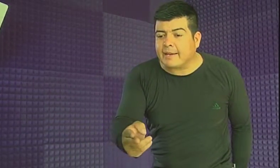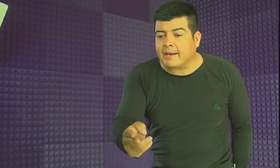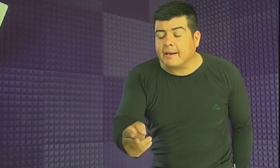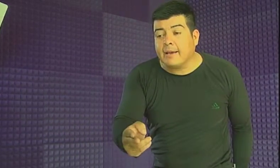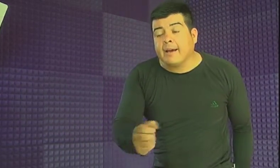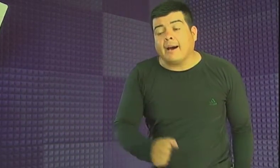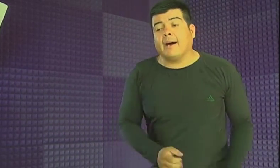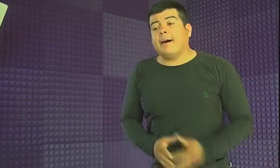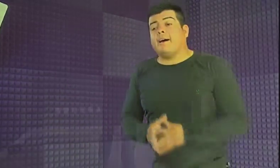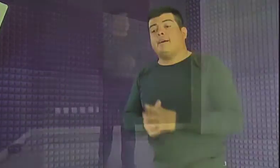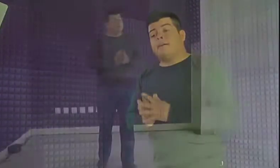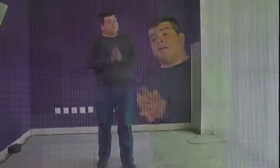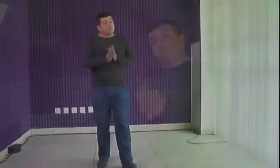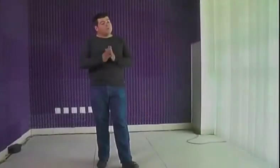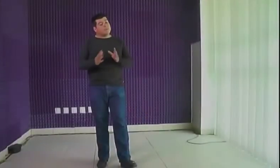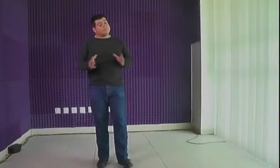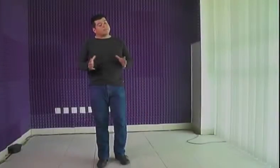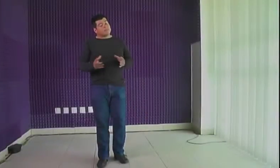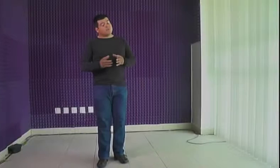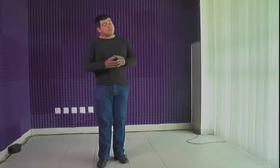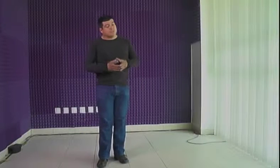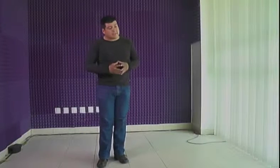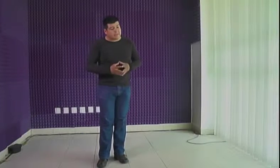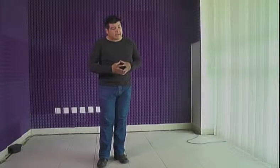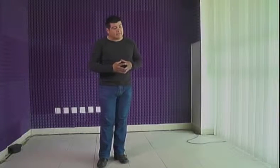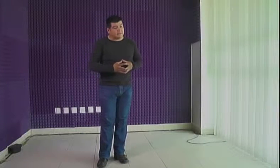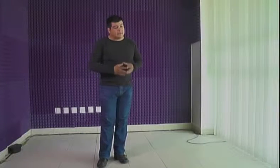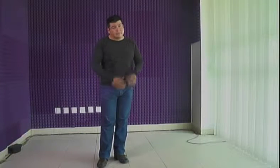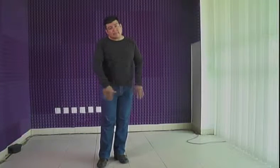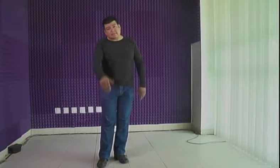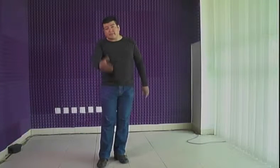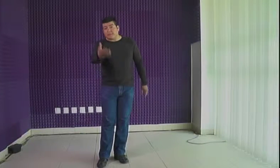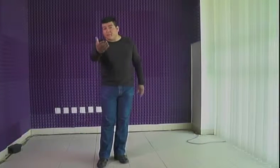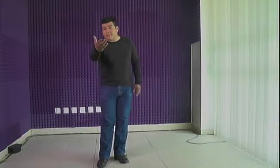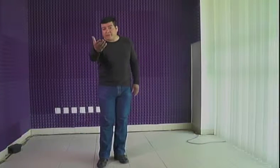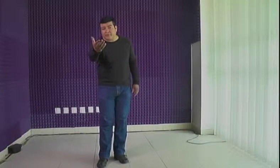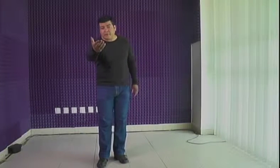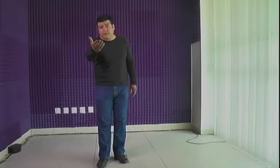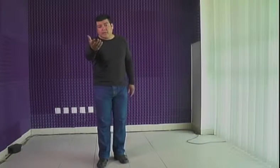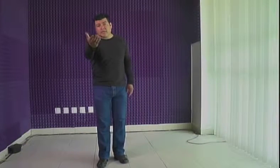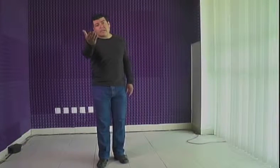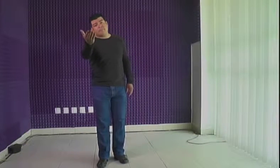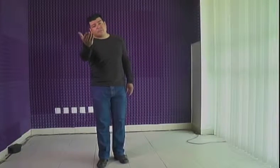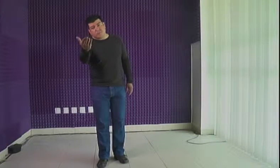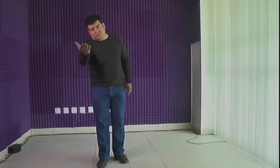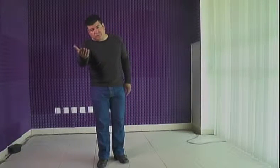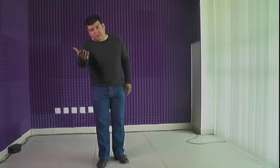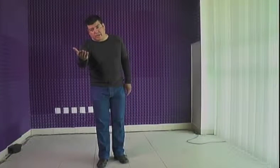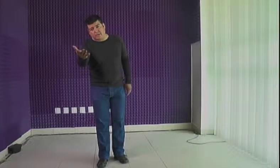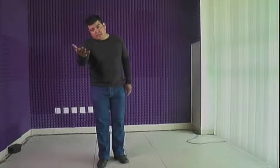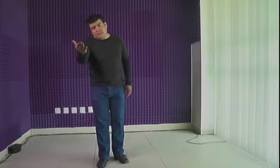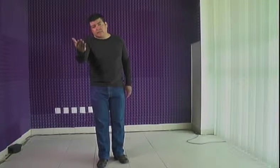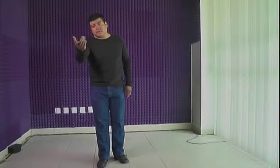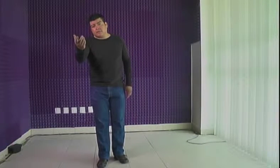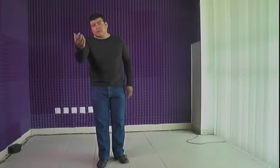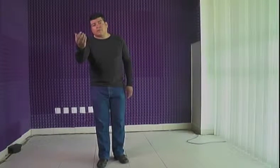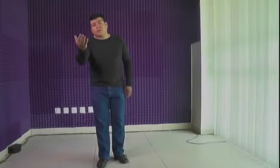él a una persona muy enferma. Le tendió la mano y le pidió ayuda. Señor, por